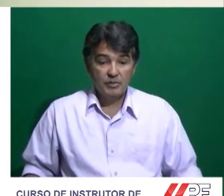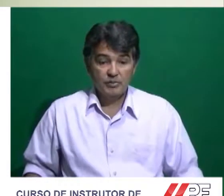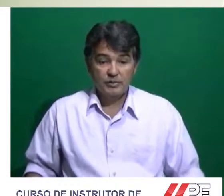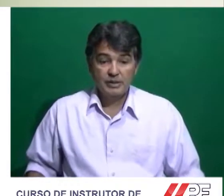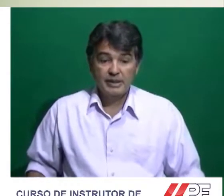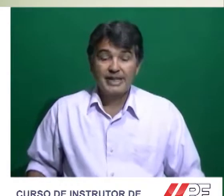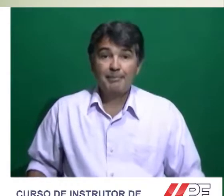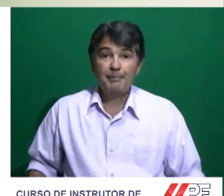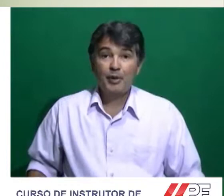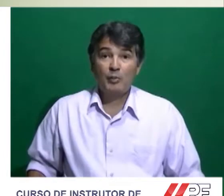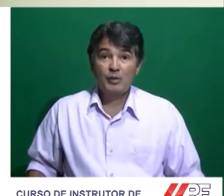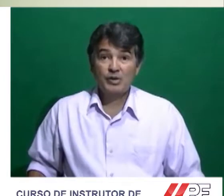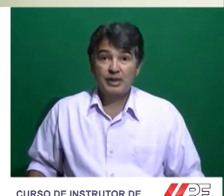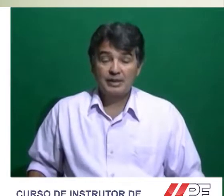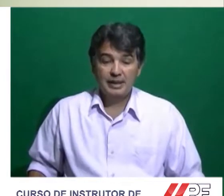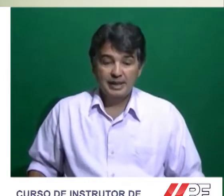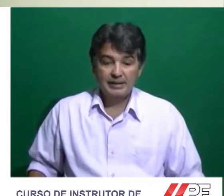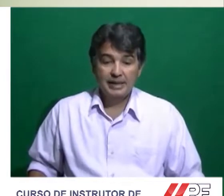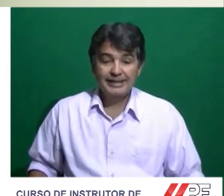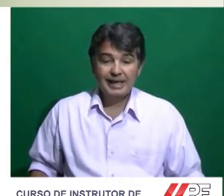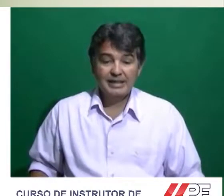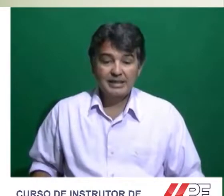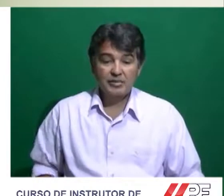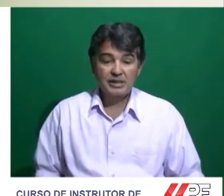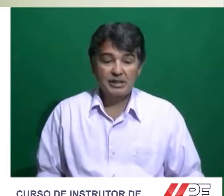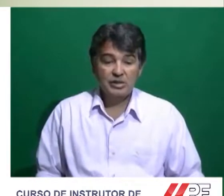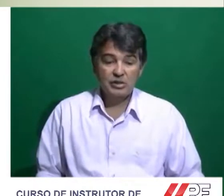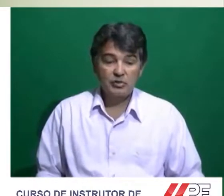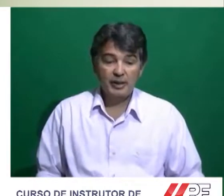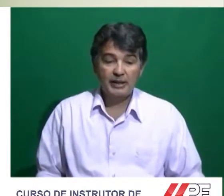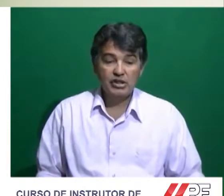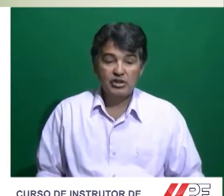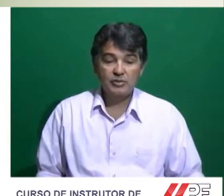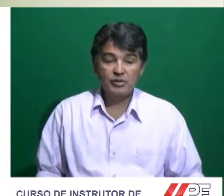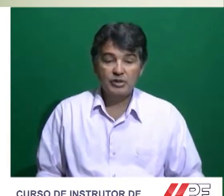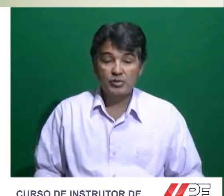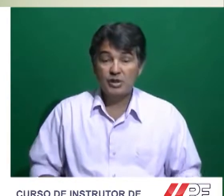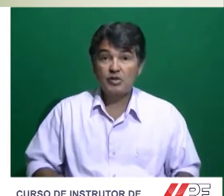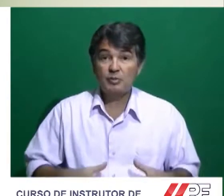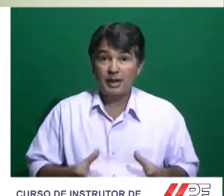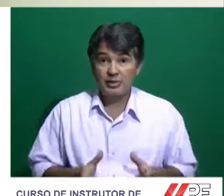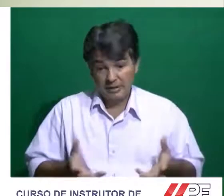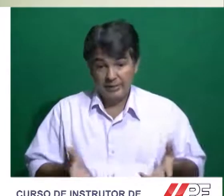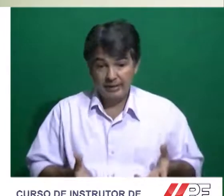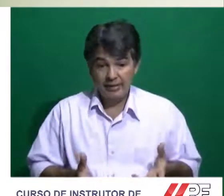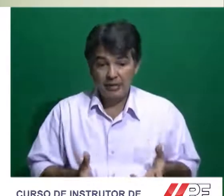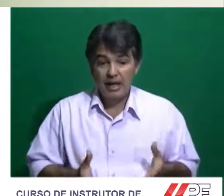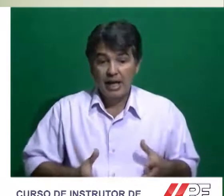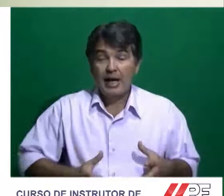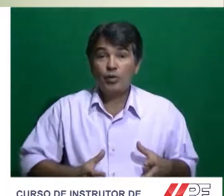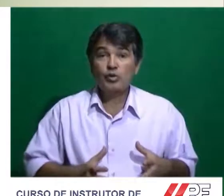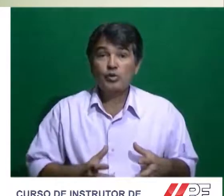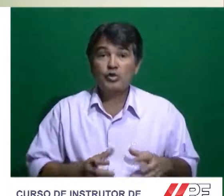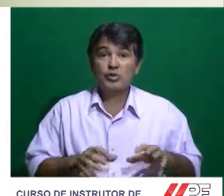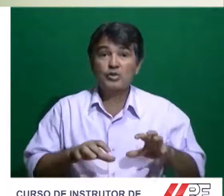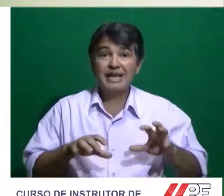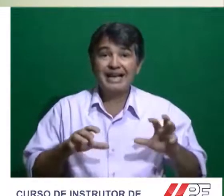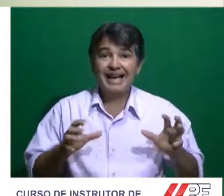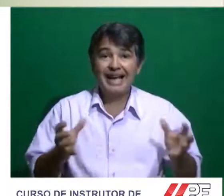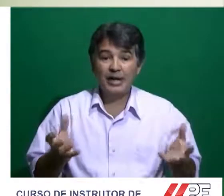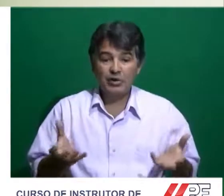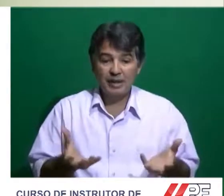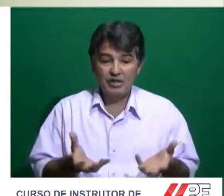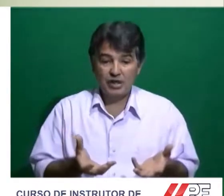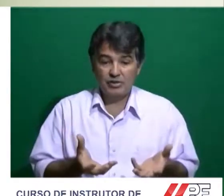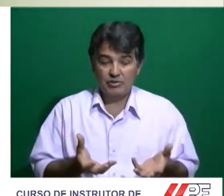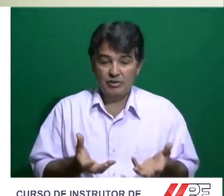da dimensão, da proporcionalidade, da direção e sentido para distribuir no seu espaço de trabalho a construção do